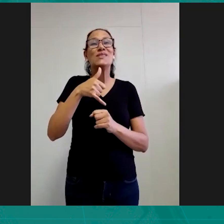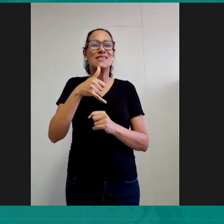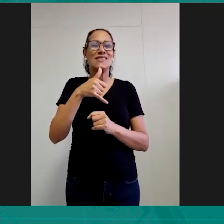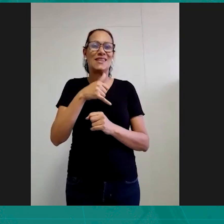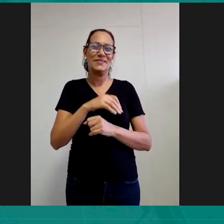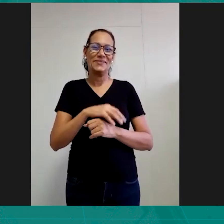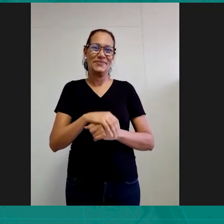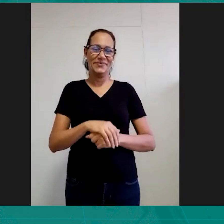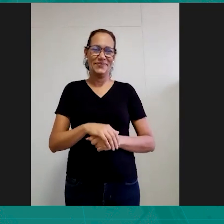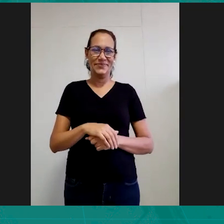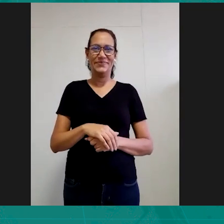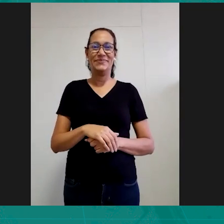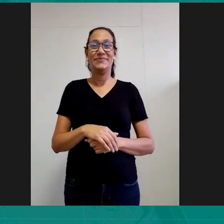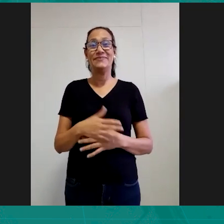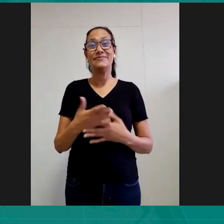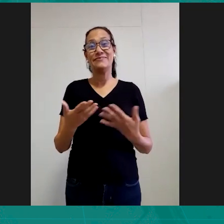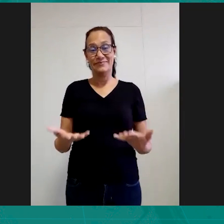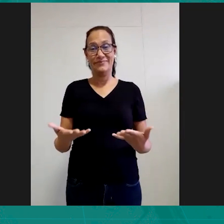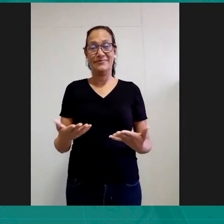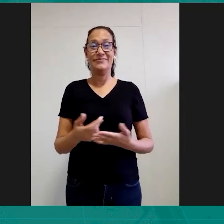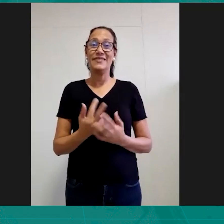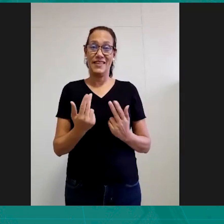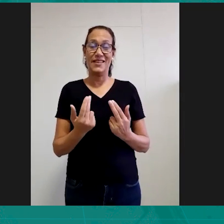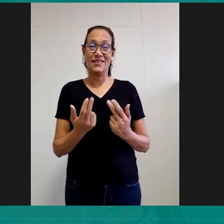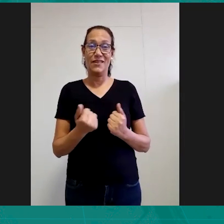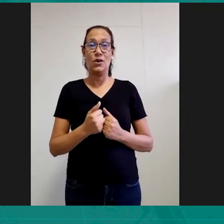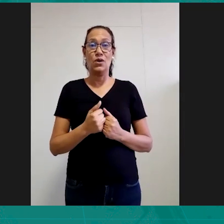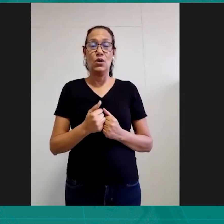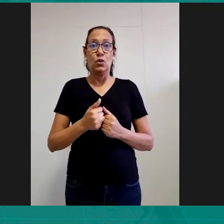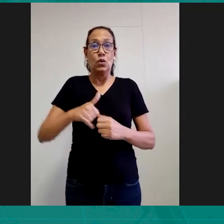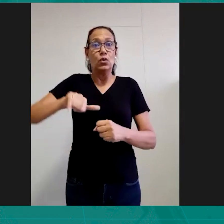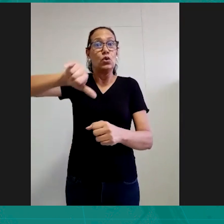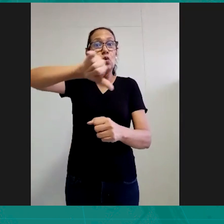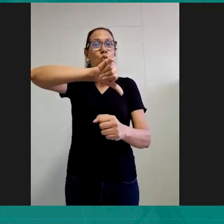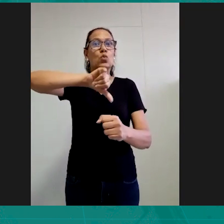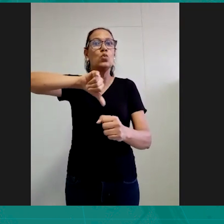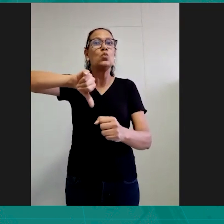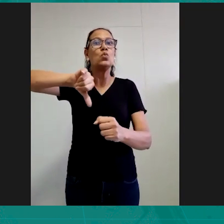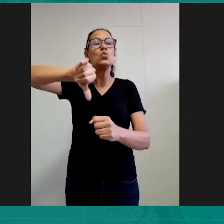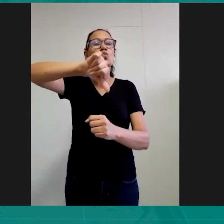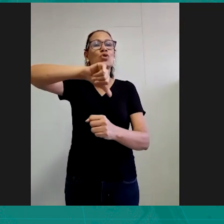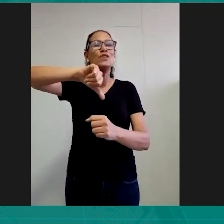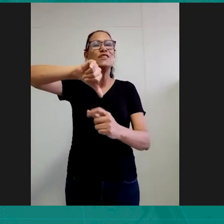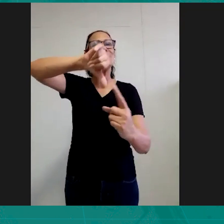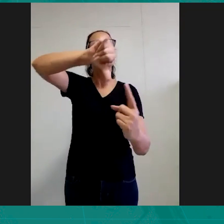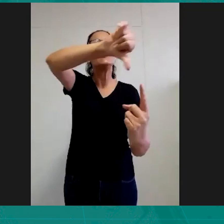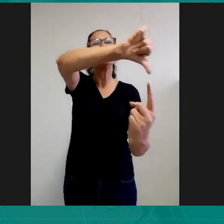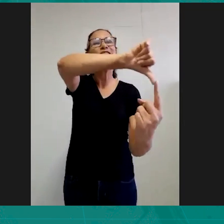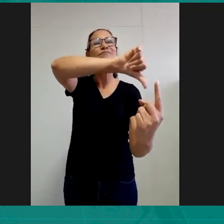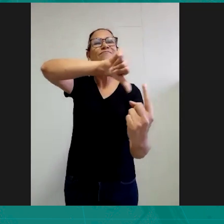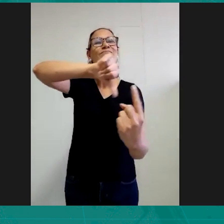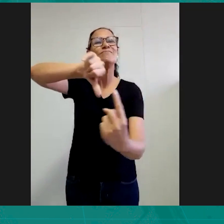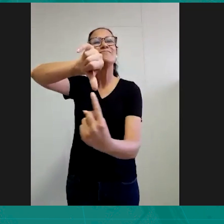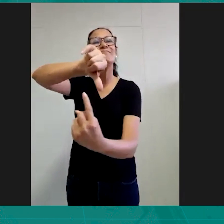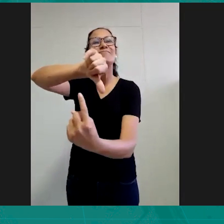papel de ungir você, aí te dá uma sensação de